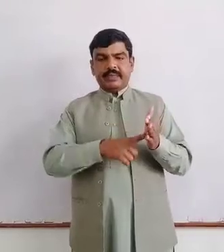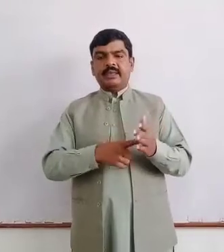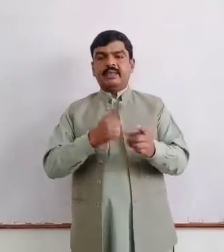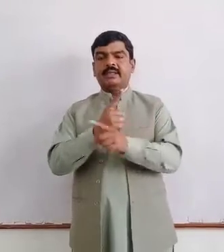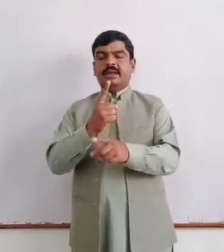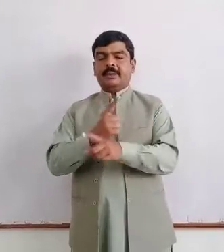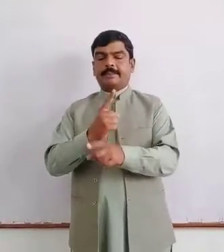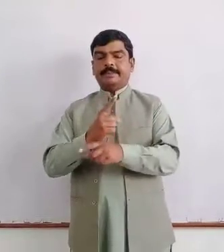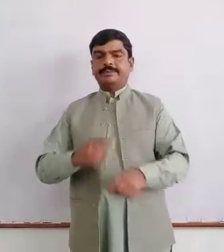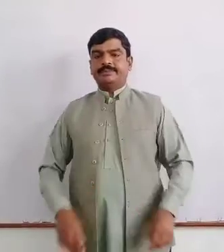तालीम।